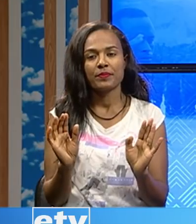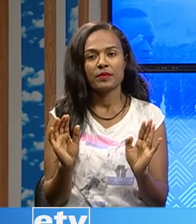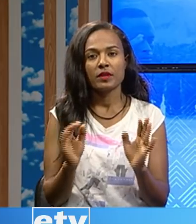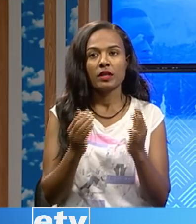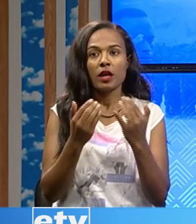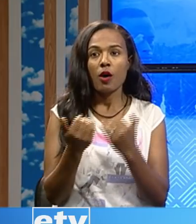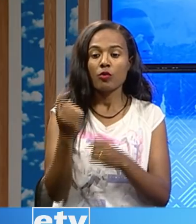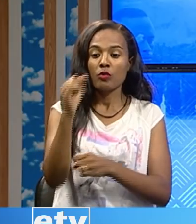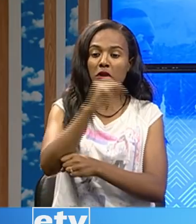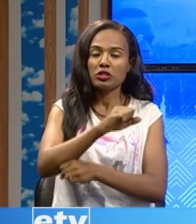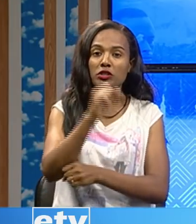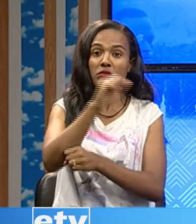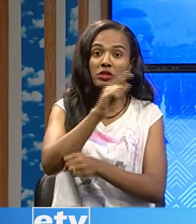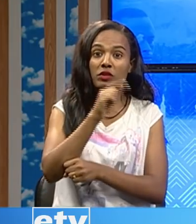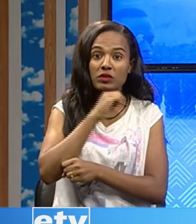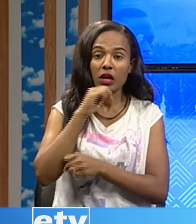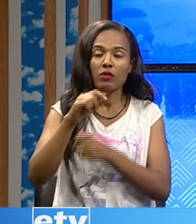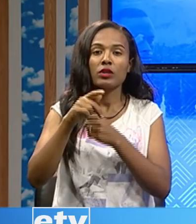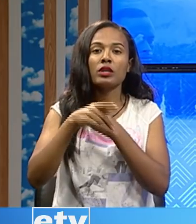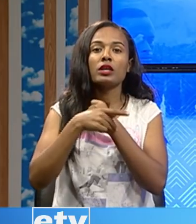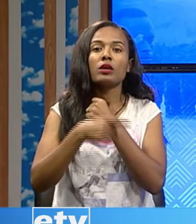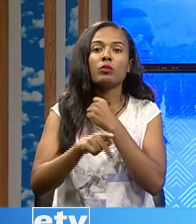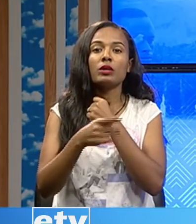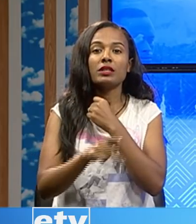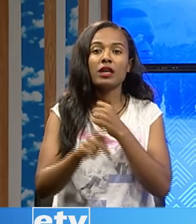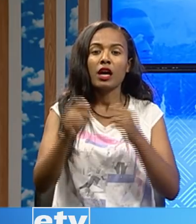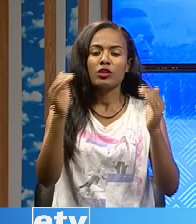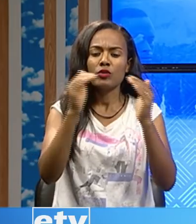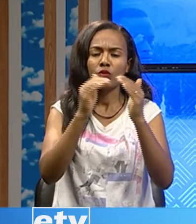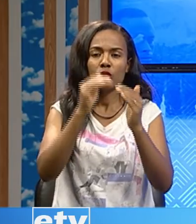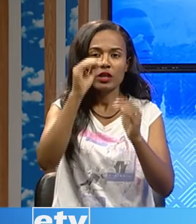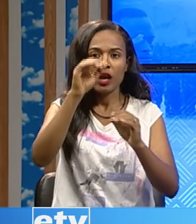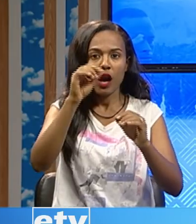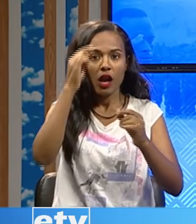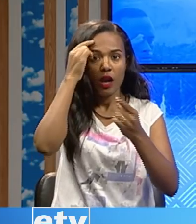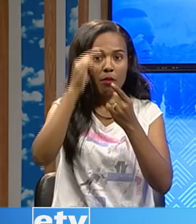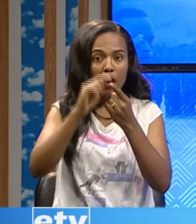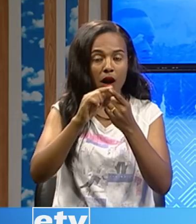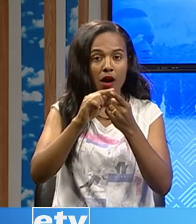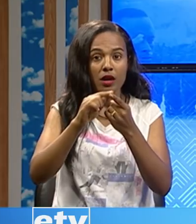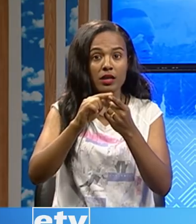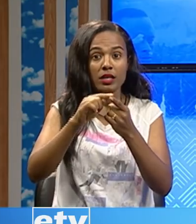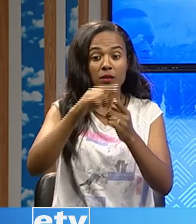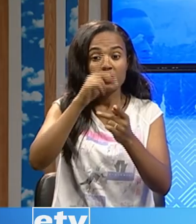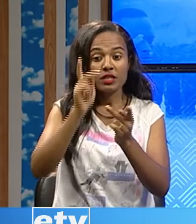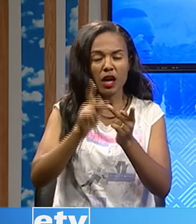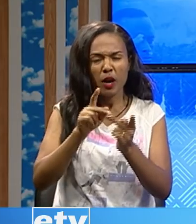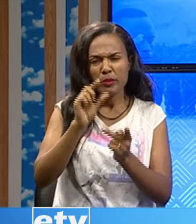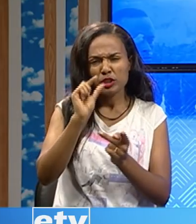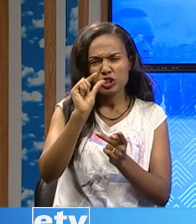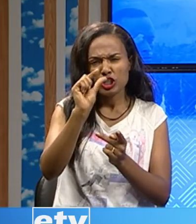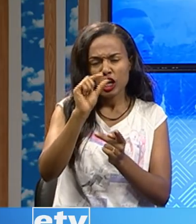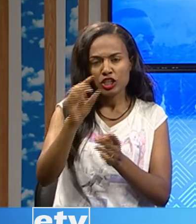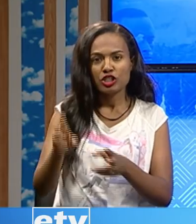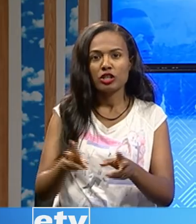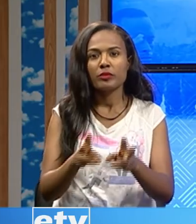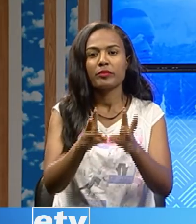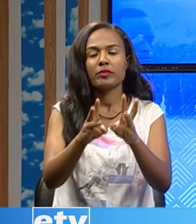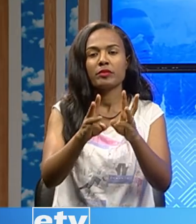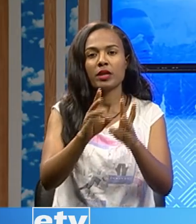አሁን ማሸነፍ መሸነፍ ሳይሆን የፖለቲካል እኩይ ዓላማው የሚሳካበት ጭላንጭል መንገድ እንኳን